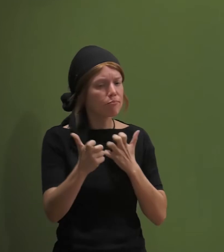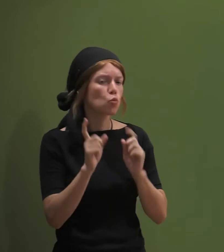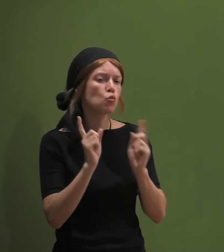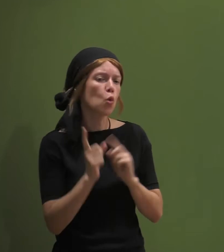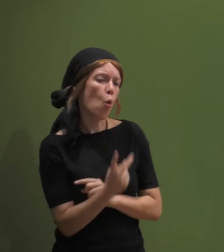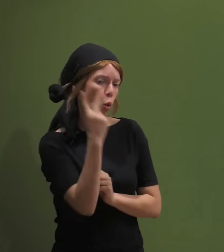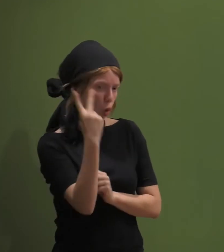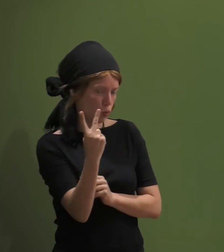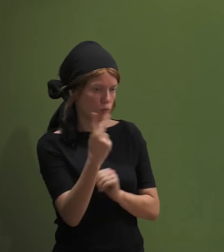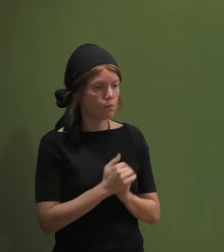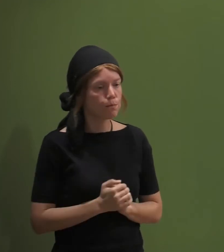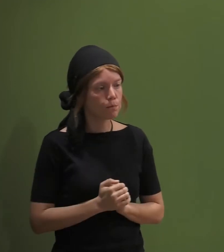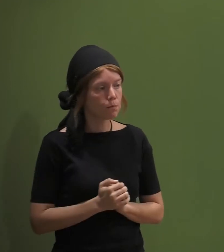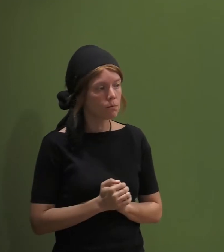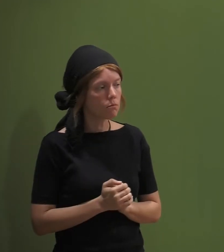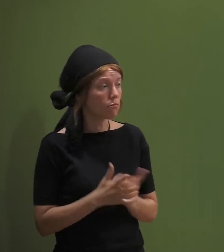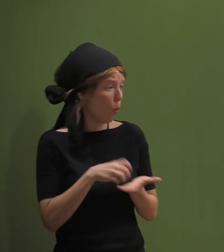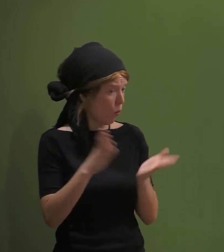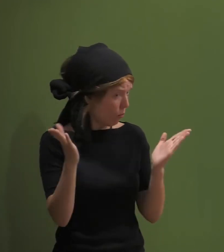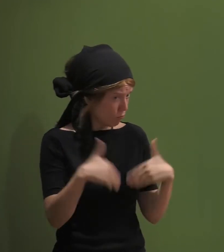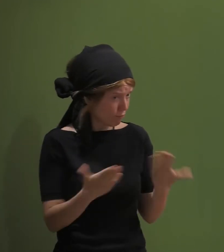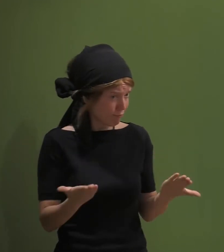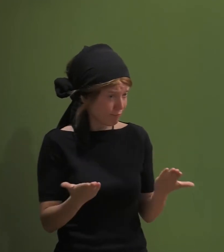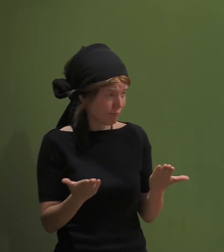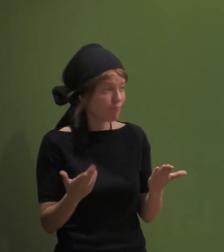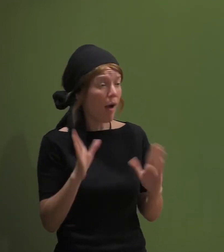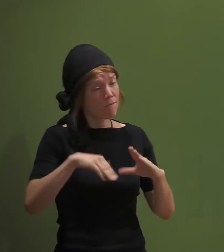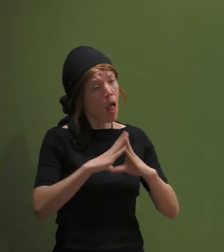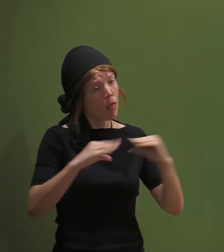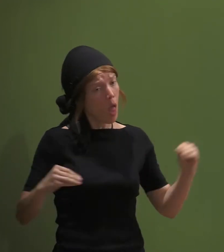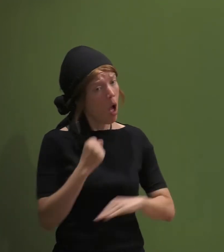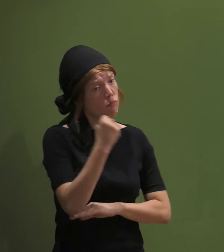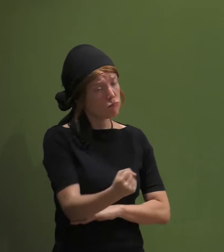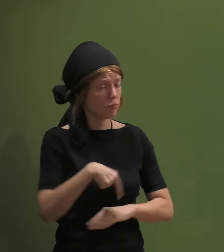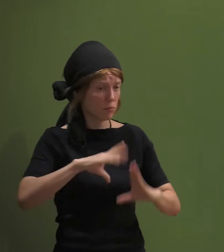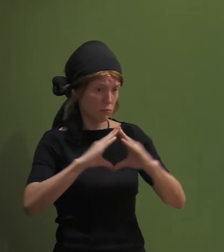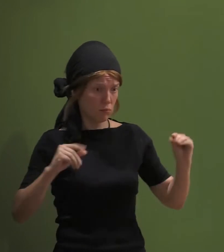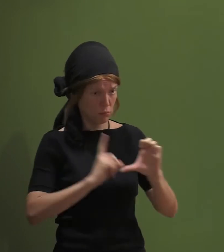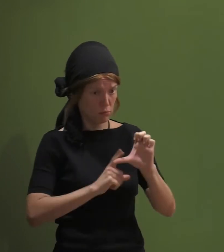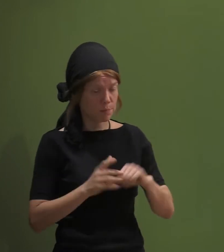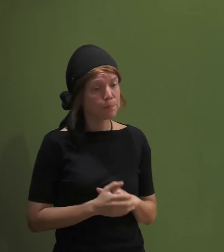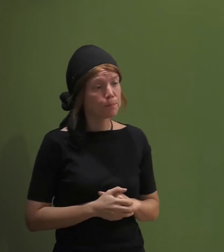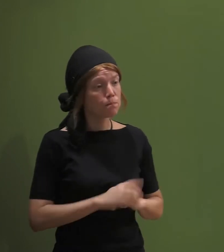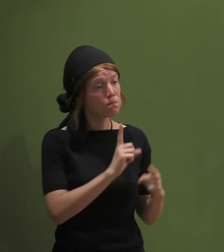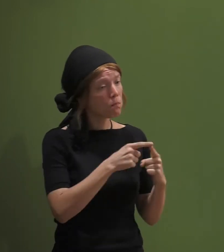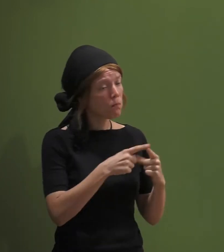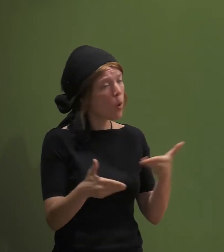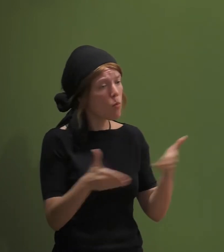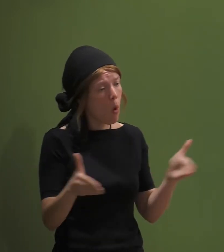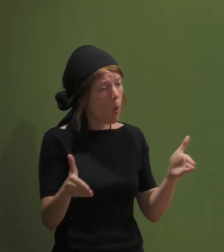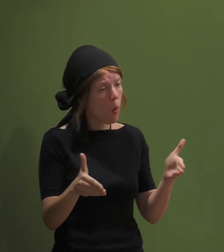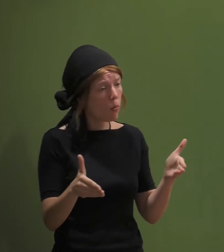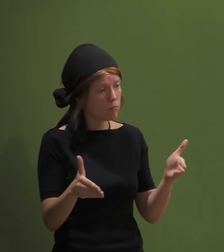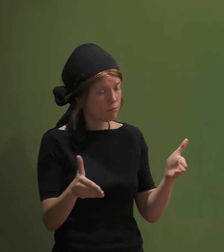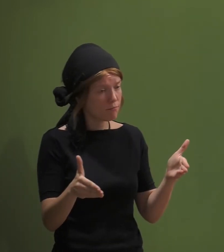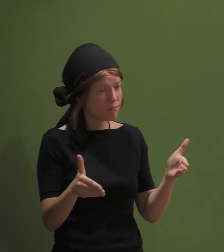tan solo dos de ellos, que sin duda han marcado el devenir de la Universidad de Extremadura. Por un lado, la inauguración, con